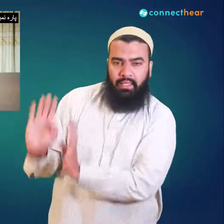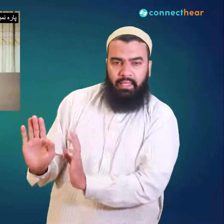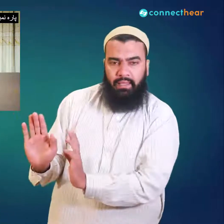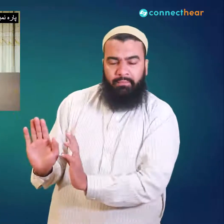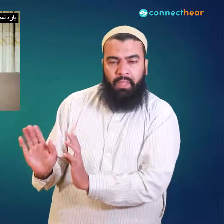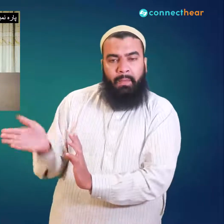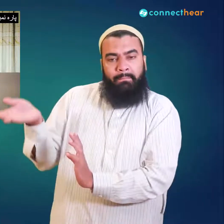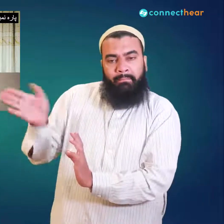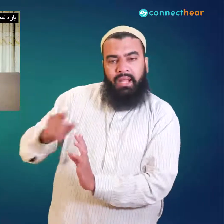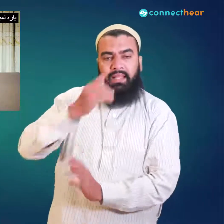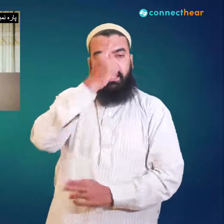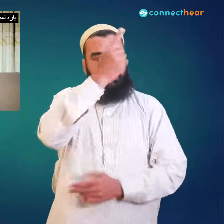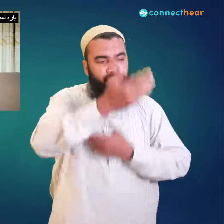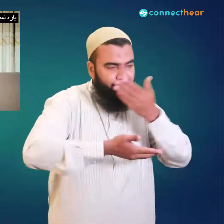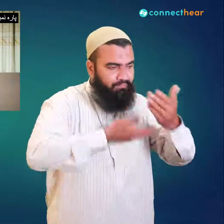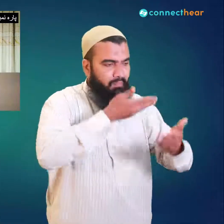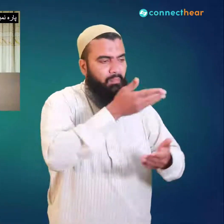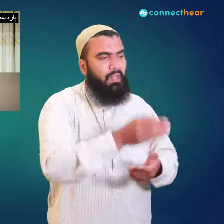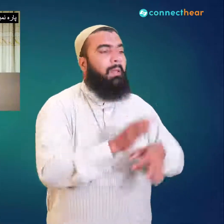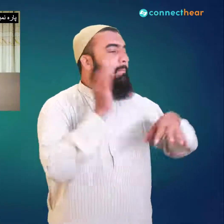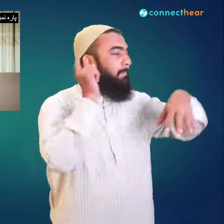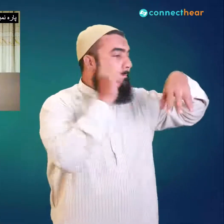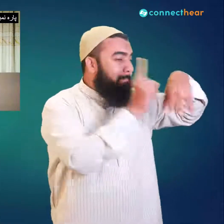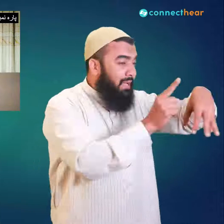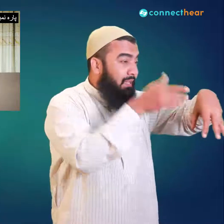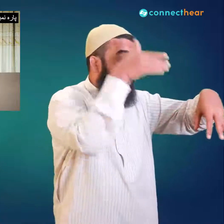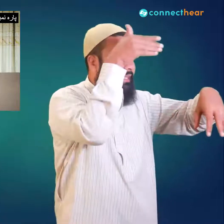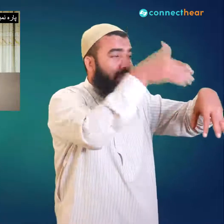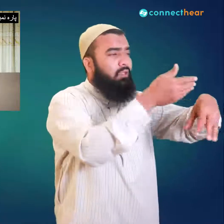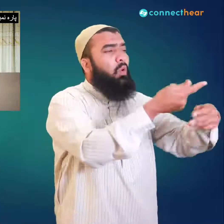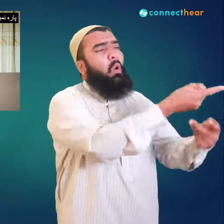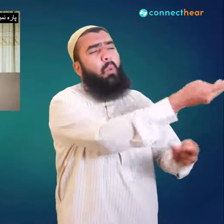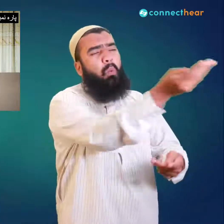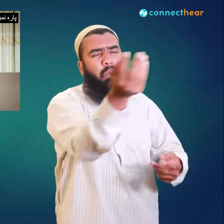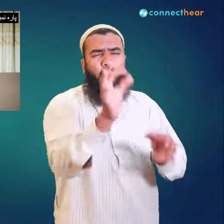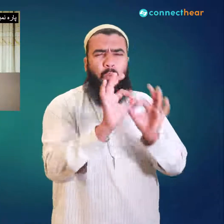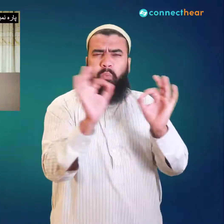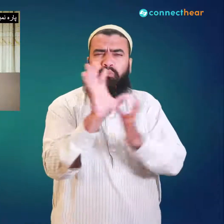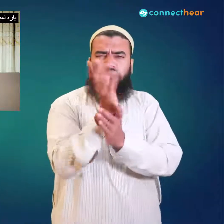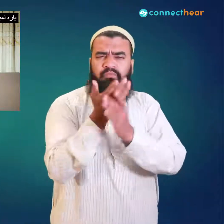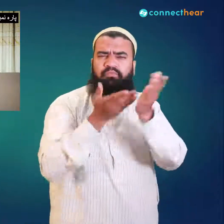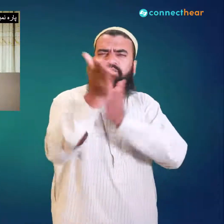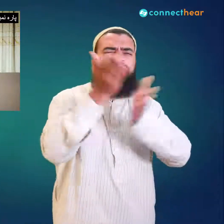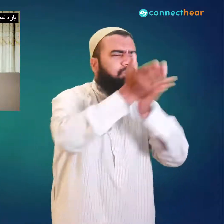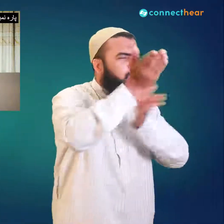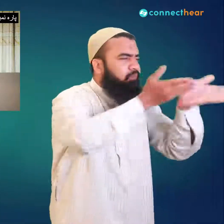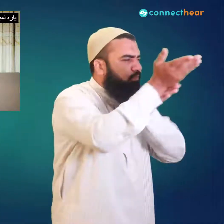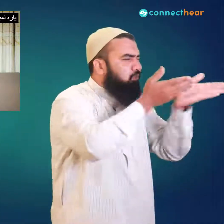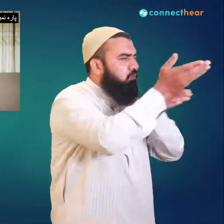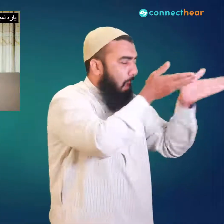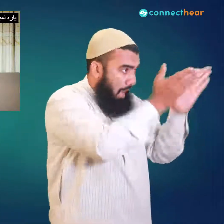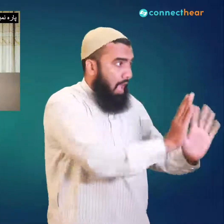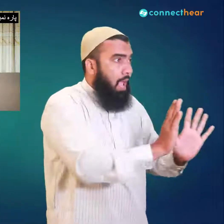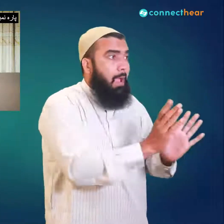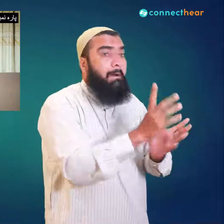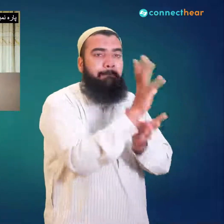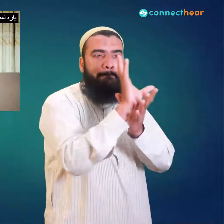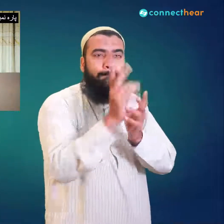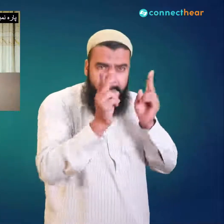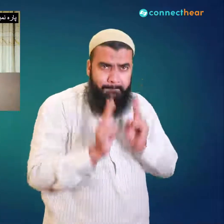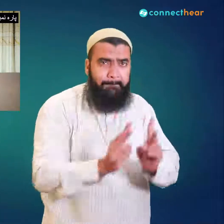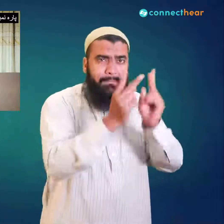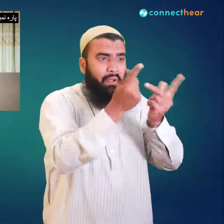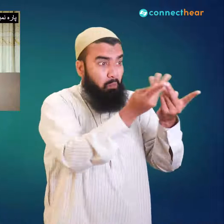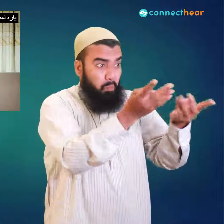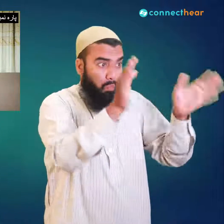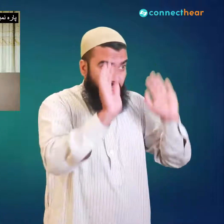متعلق فرمانے کے بعد یہ فرمایا کہ اس کے مقابلے میں وہ مسجد کہ جس کی بنیاد پہلے دن سے تقوی